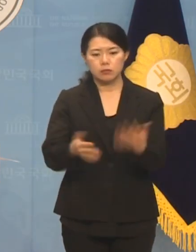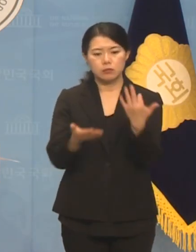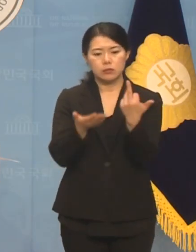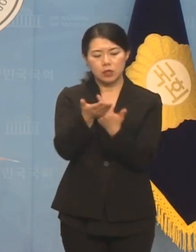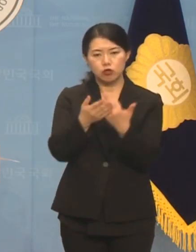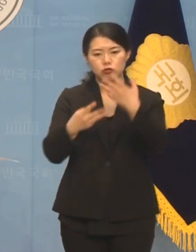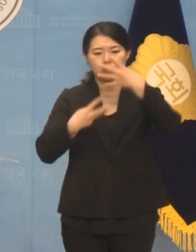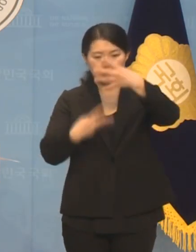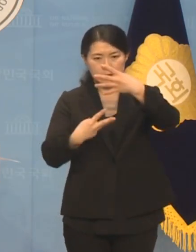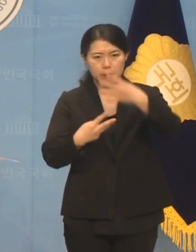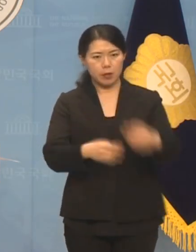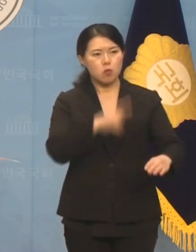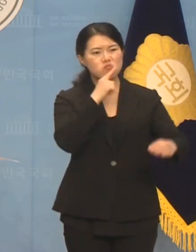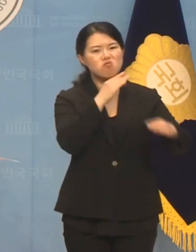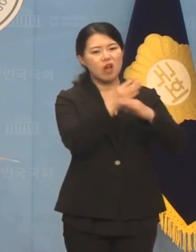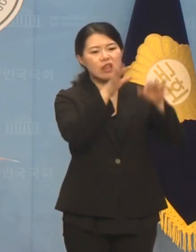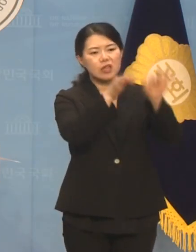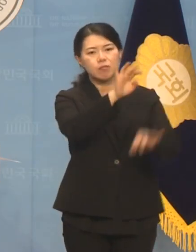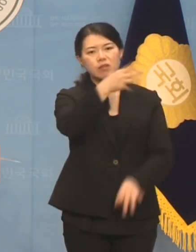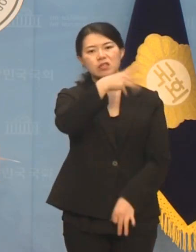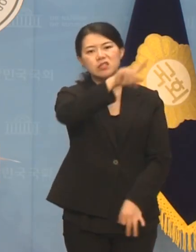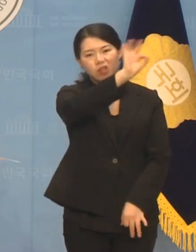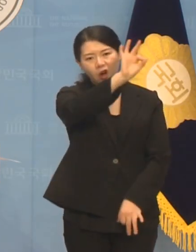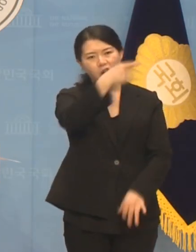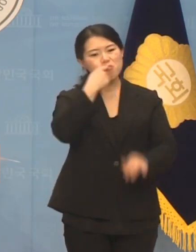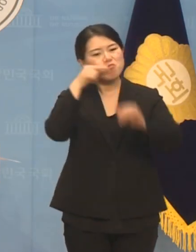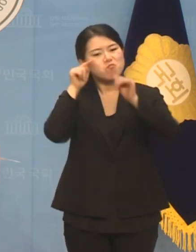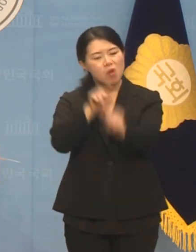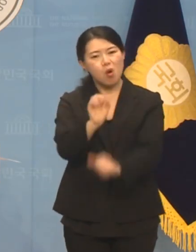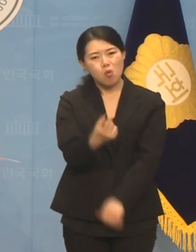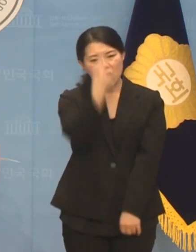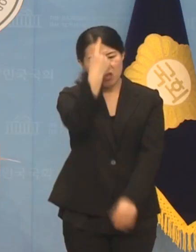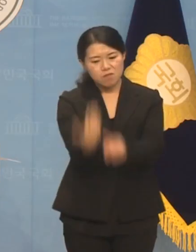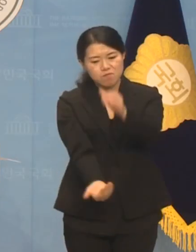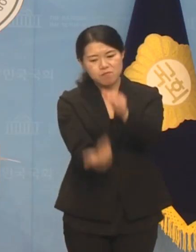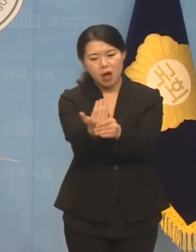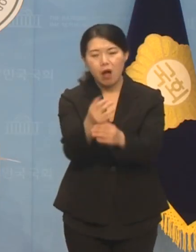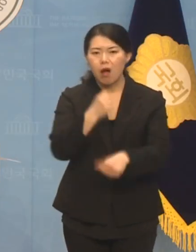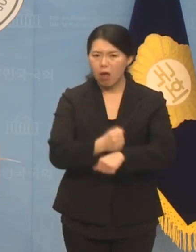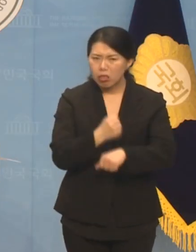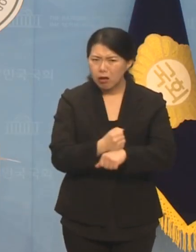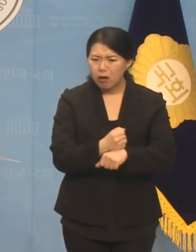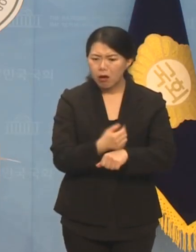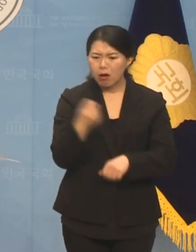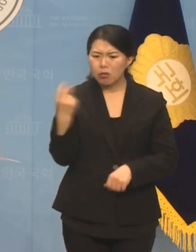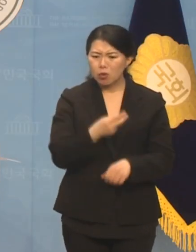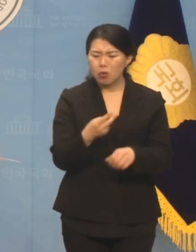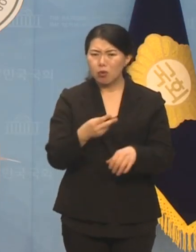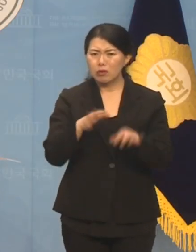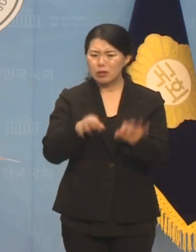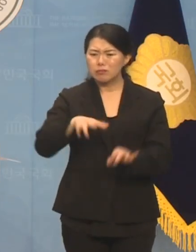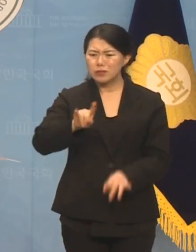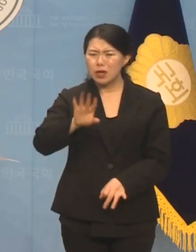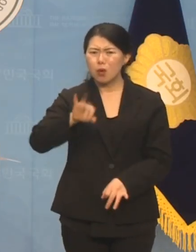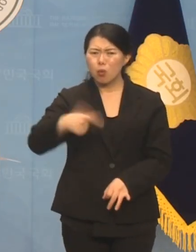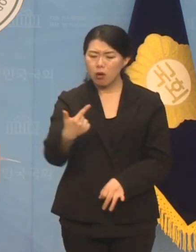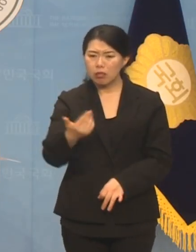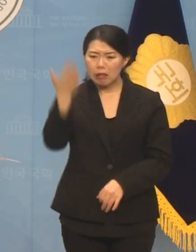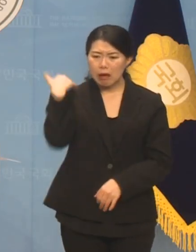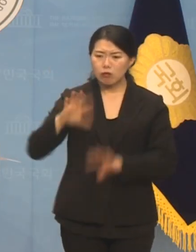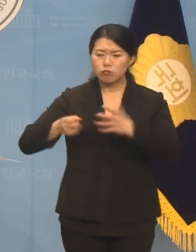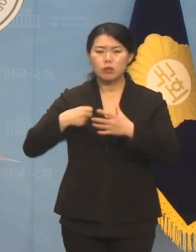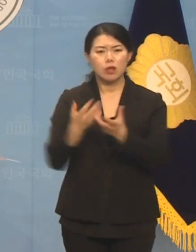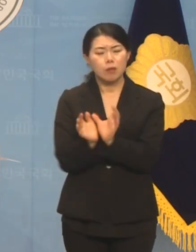사건은 김일성의 지시로 발발한 사건이라고 주장했고, 김재원 당시 국민의힘